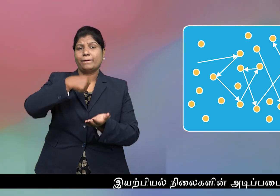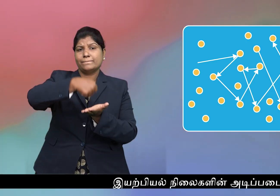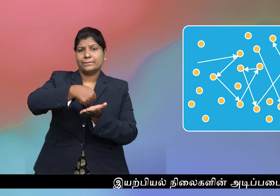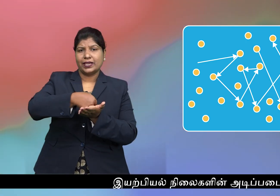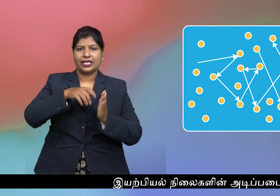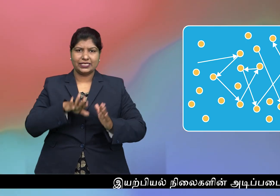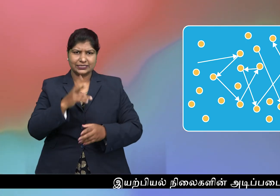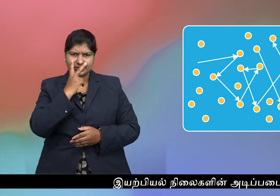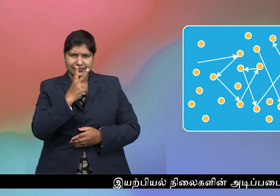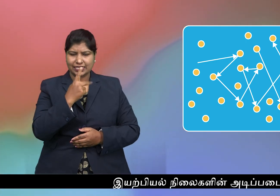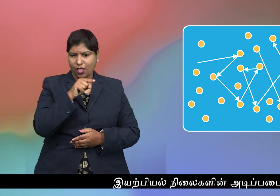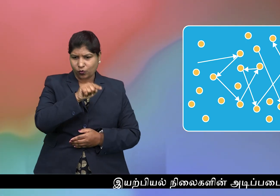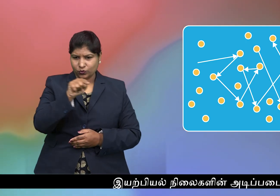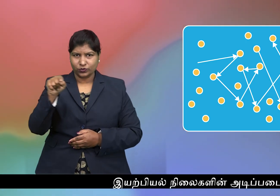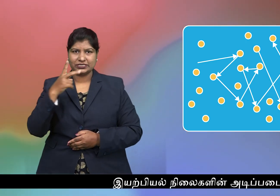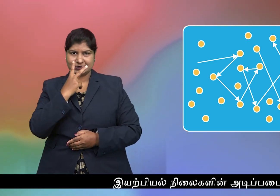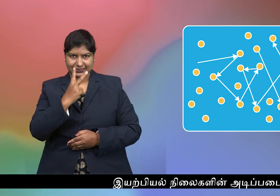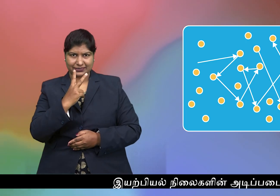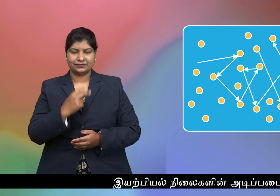இயற்பியல் நிலைகளின் அடிப்படையில்